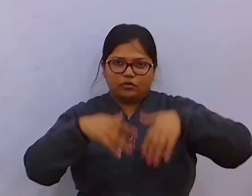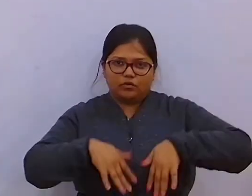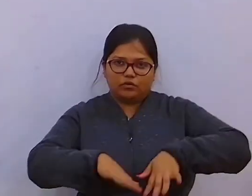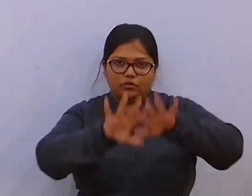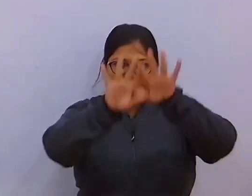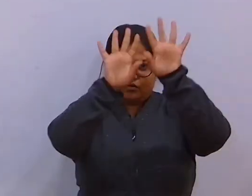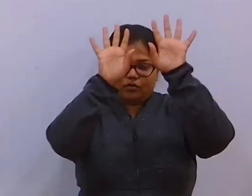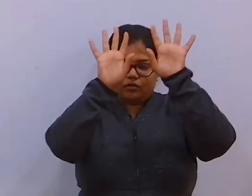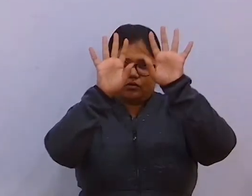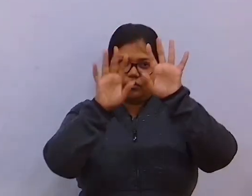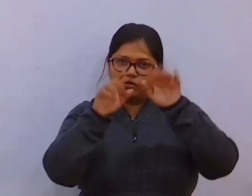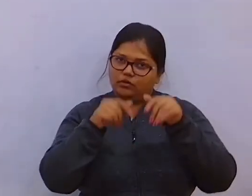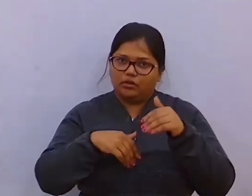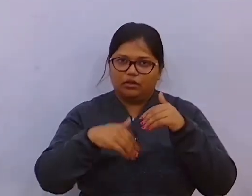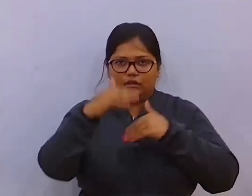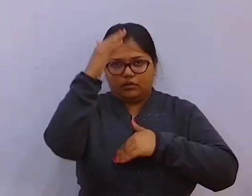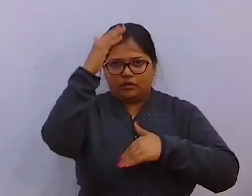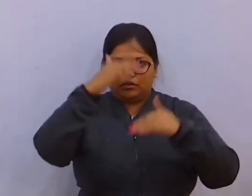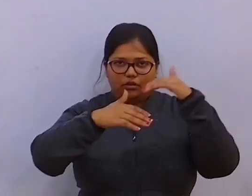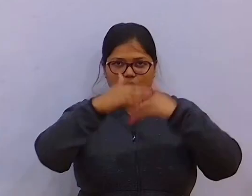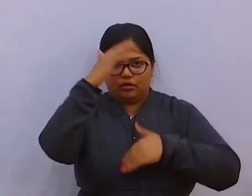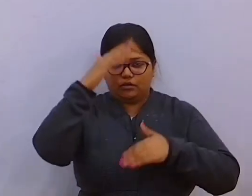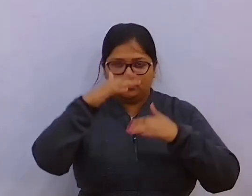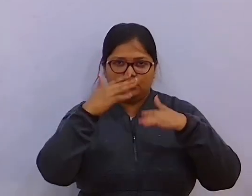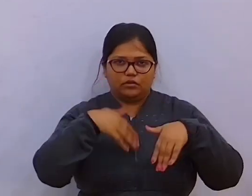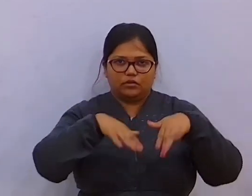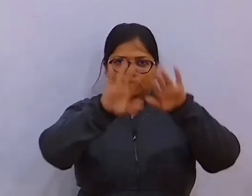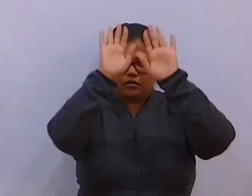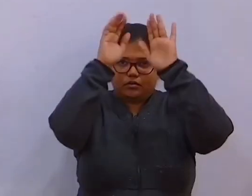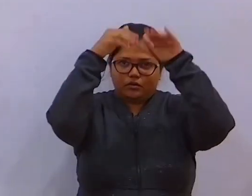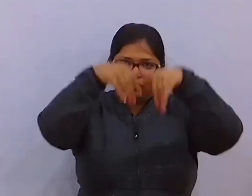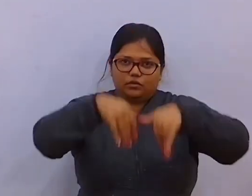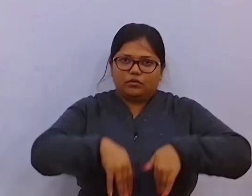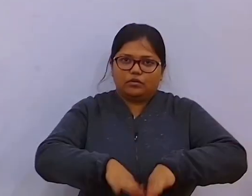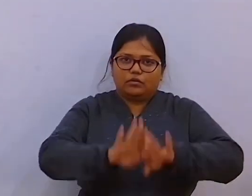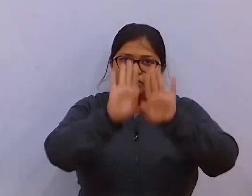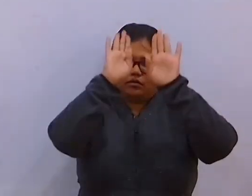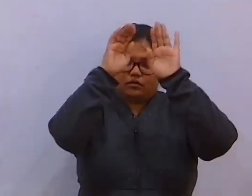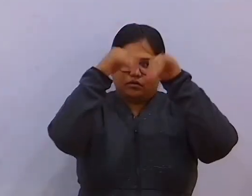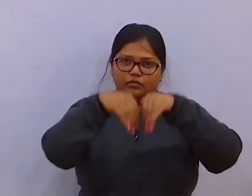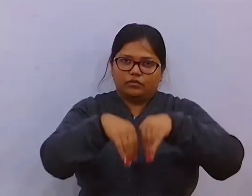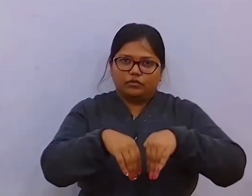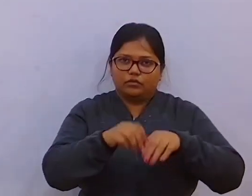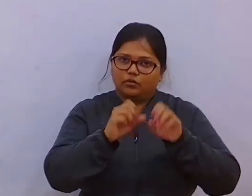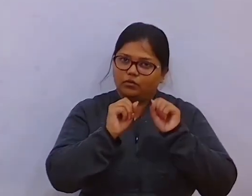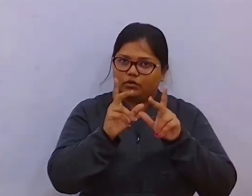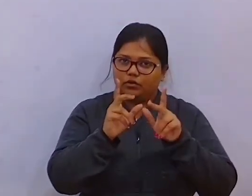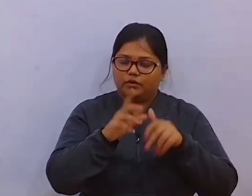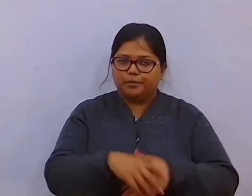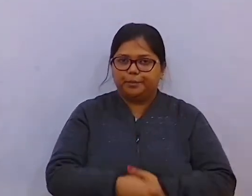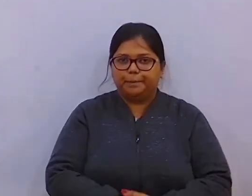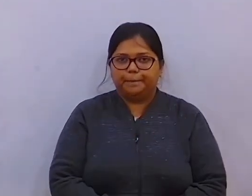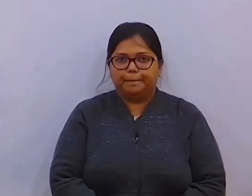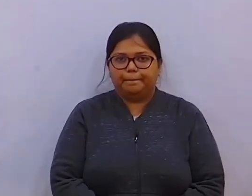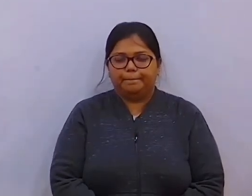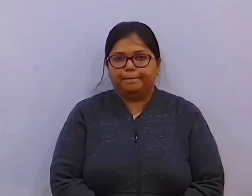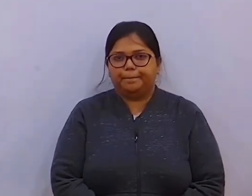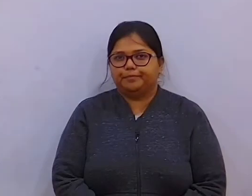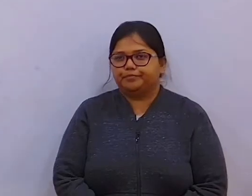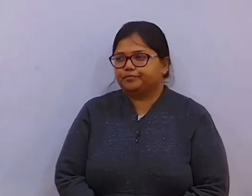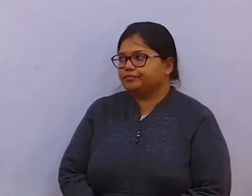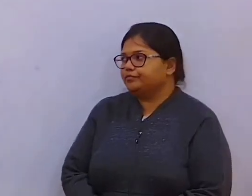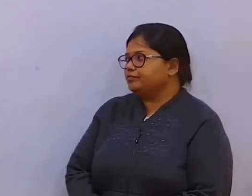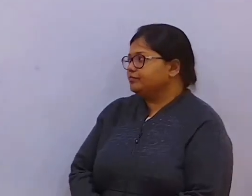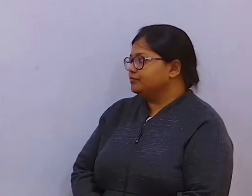एक ग्लोब है, बीच में से काट दो, उसके ऊपर एक लाइन और उसके नीचे एक लाइन, है ना, तो बीच वाली लाइन क्या कहलाती